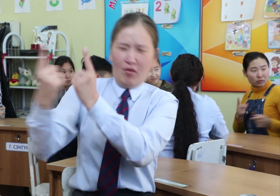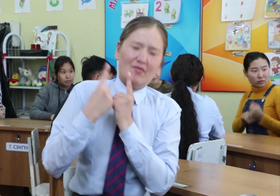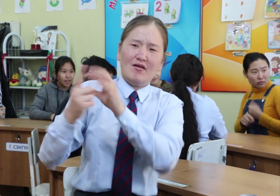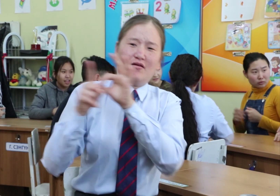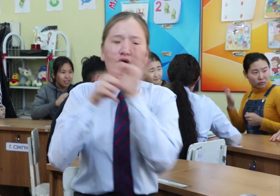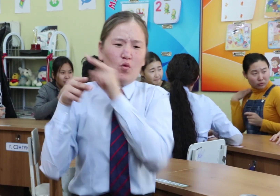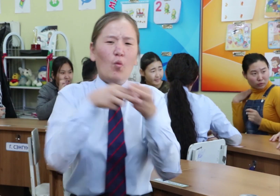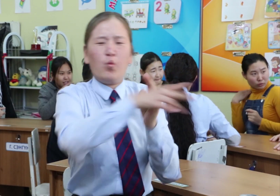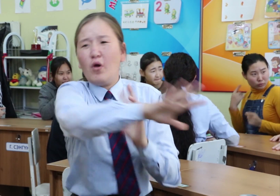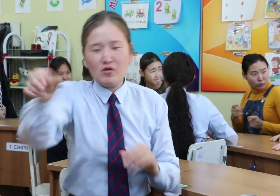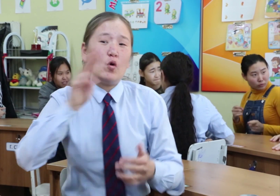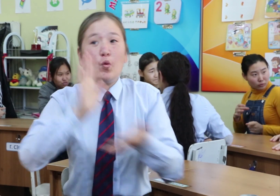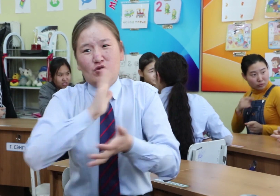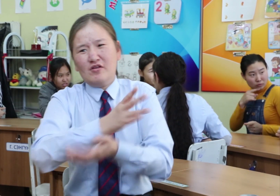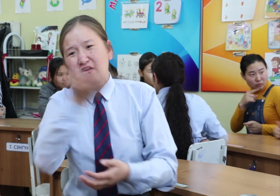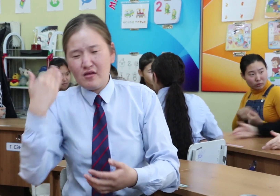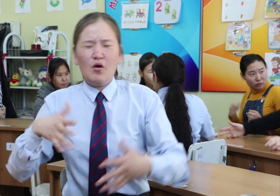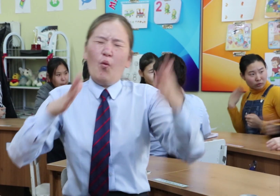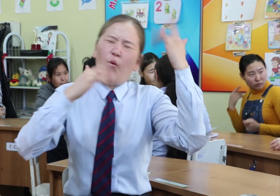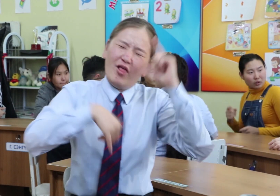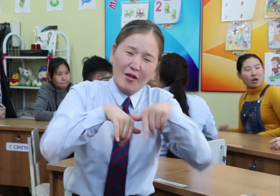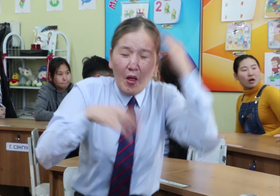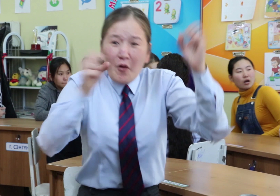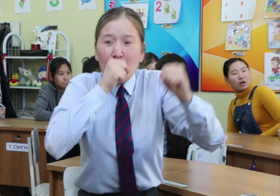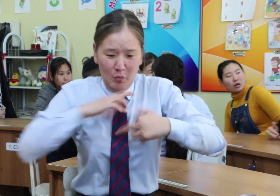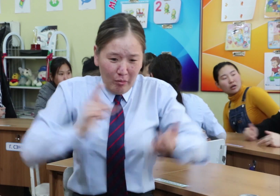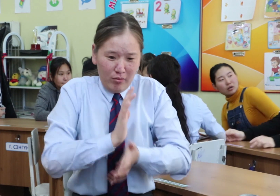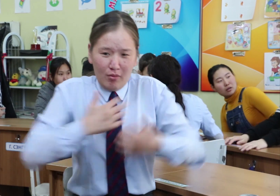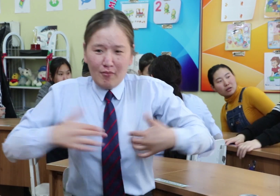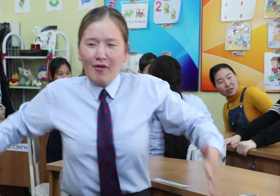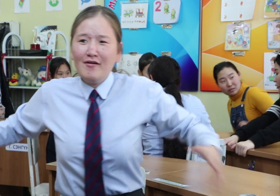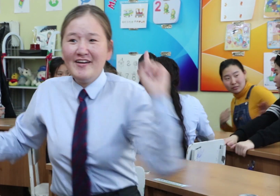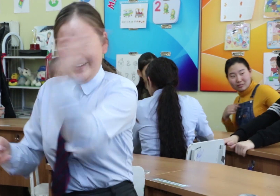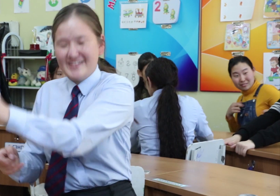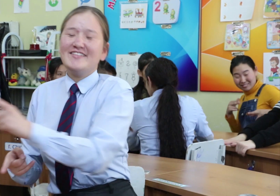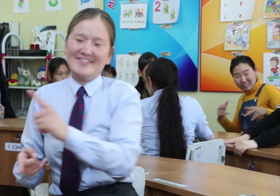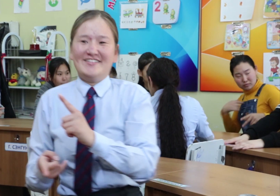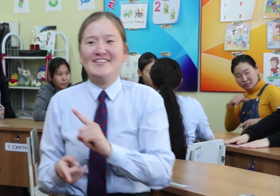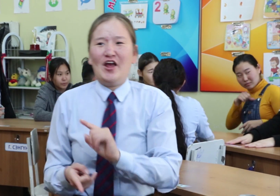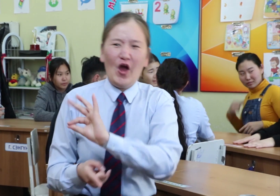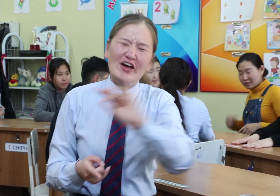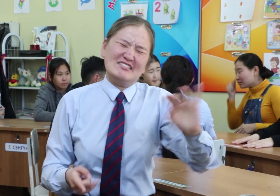дандаа хоцордог. Хин нэгэн бид нар заавал дагуулж ингээл автдаг. Тэгээ зарим нэг нь унтчаал хоцроод хувцаа хүмсэл очих энэ төр